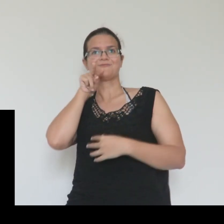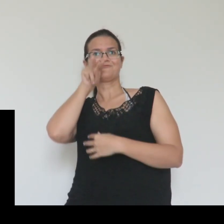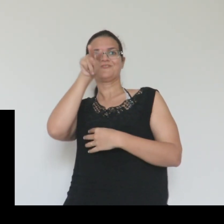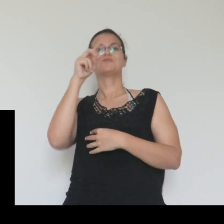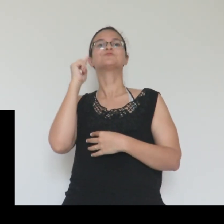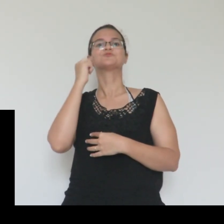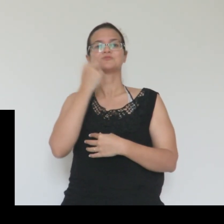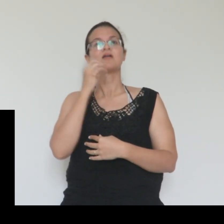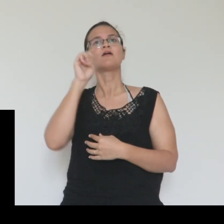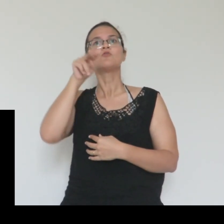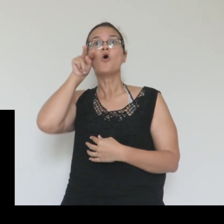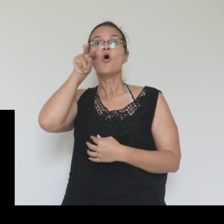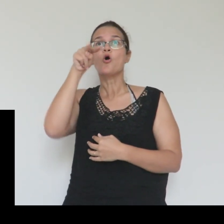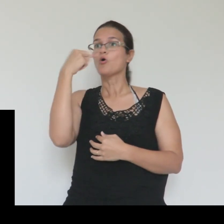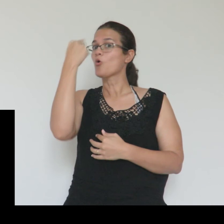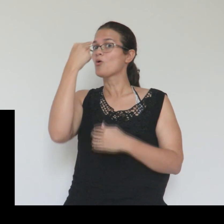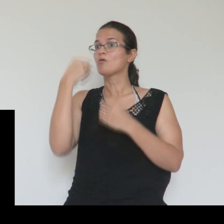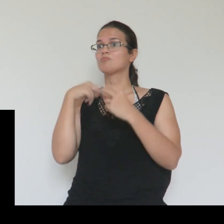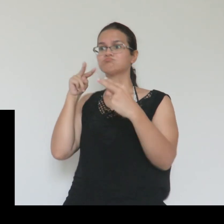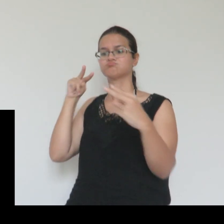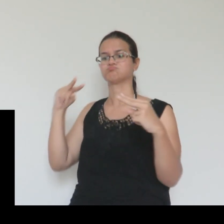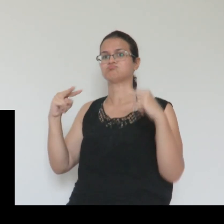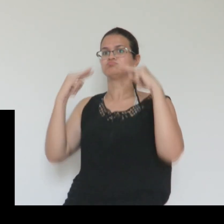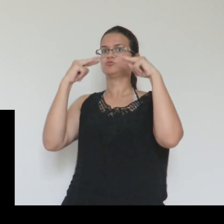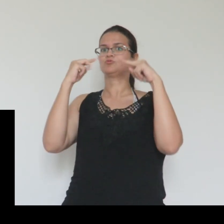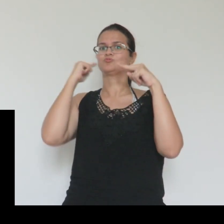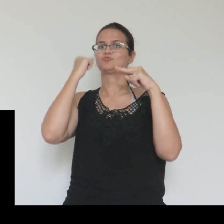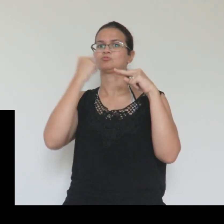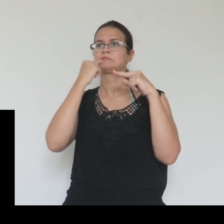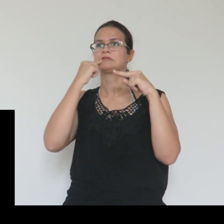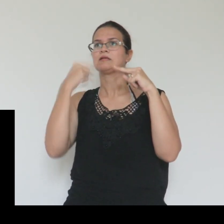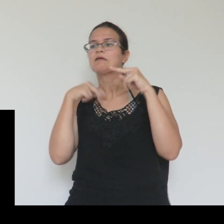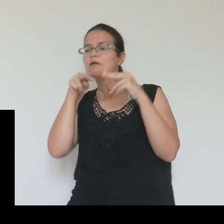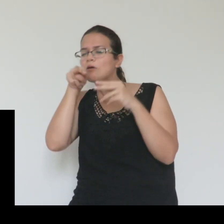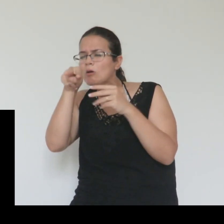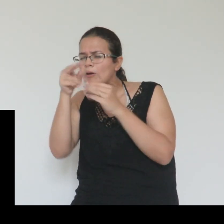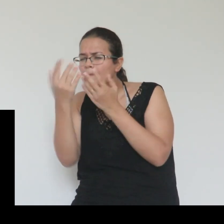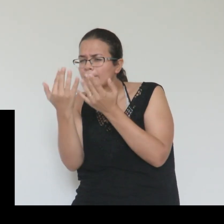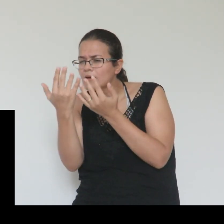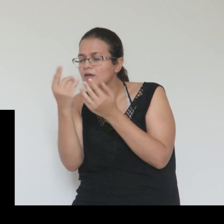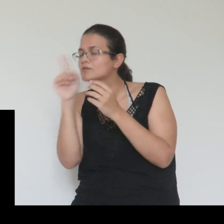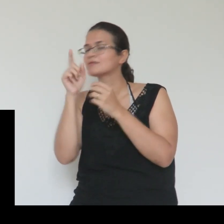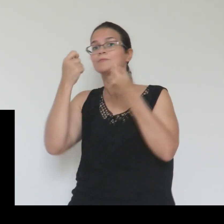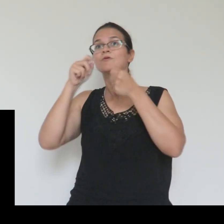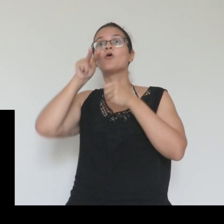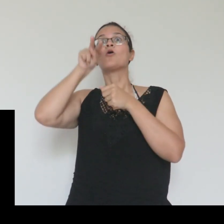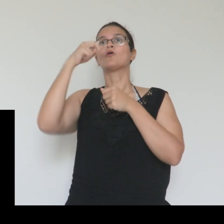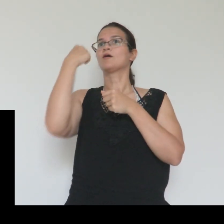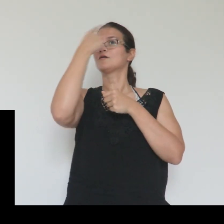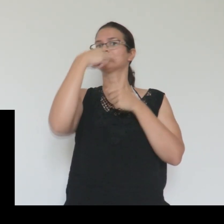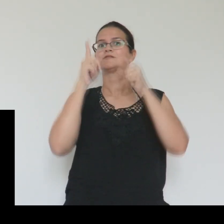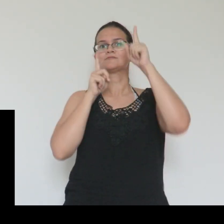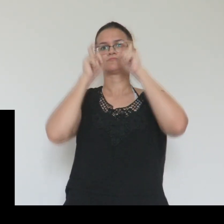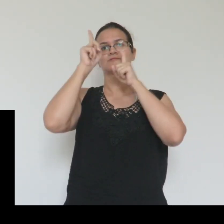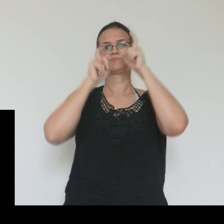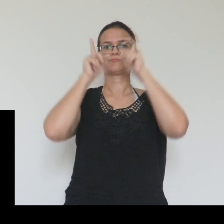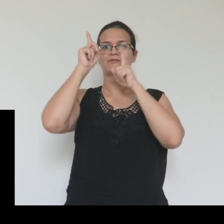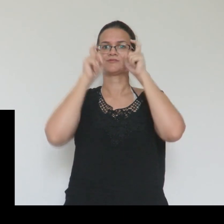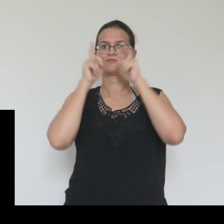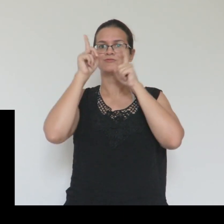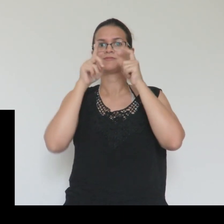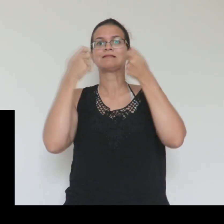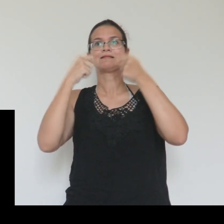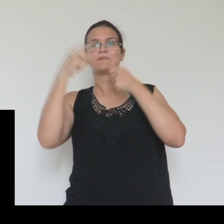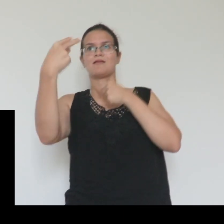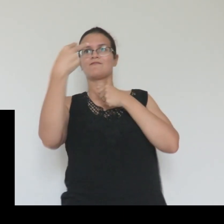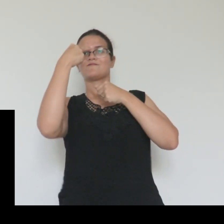para a sua expressão, você também está atento para a expressão dele. Então nunca fale de costas, fale sempre de frente para o surdo. E não adianta ficar